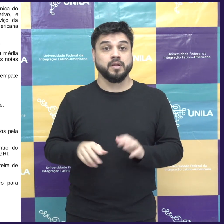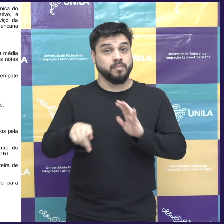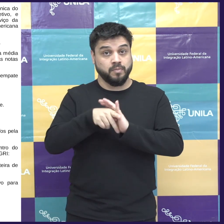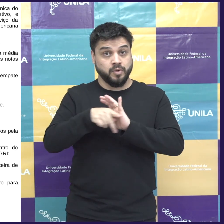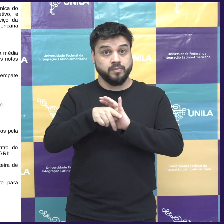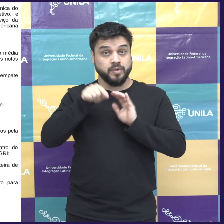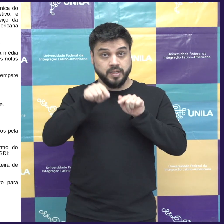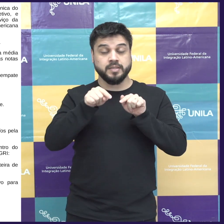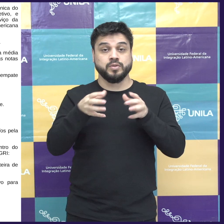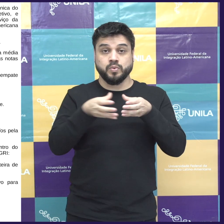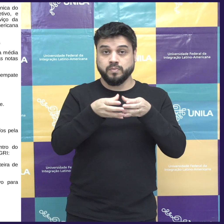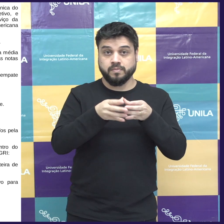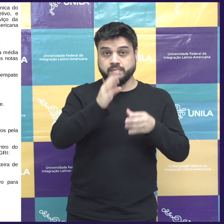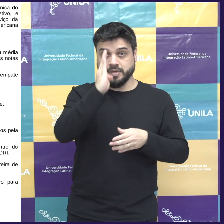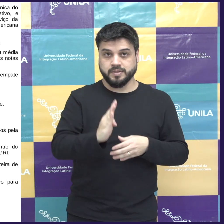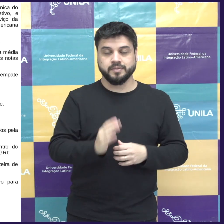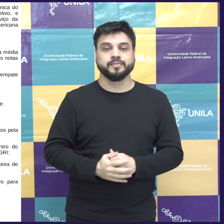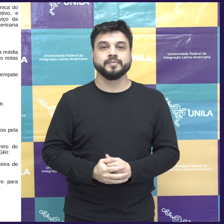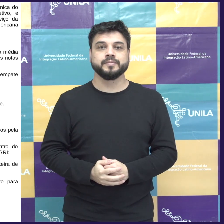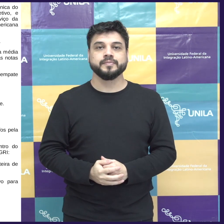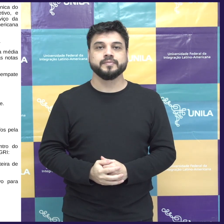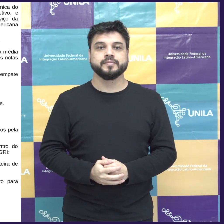para brasileiros.